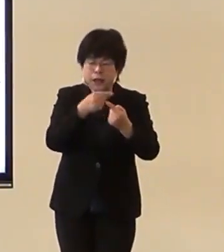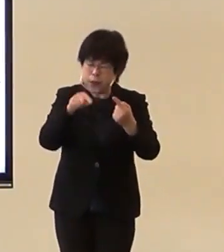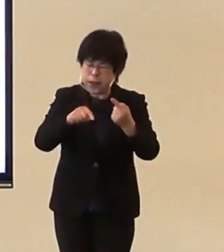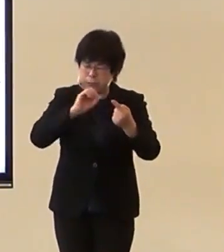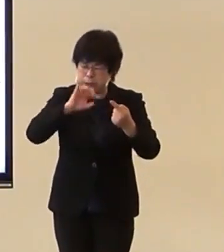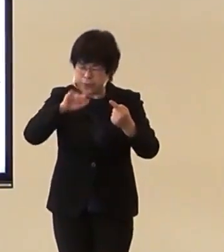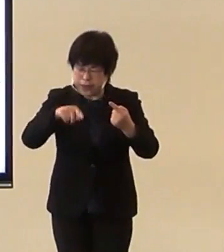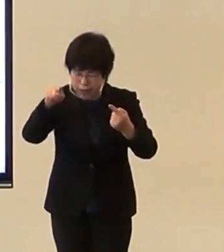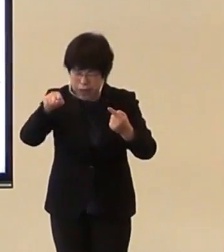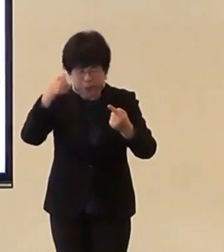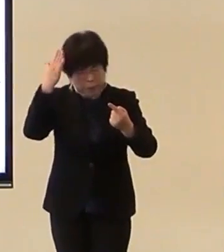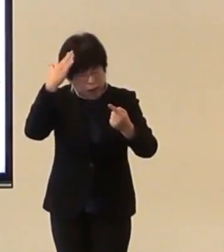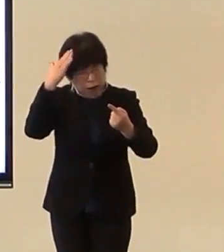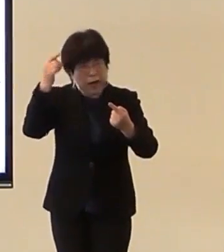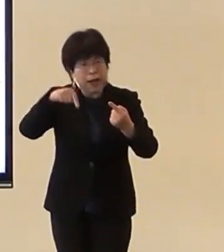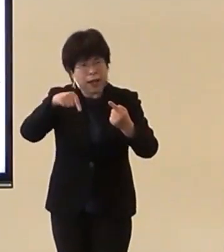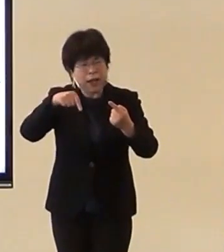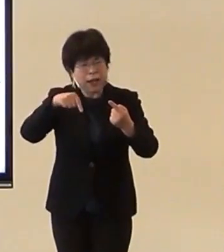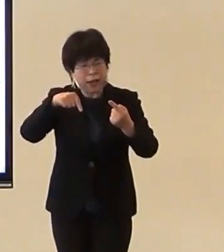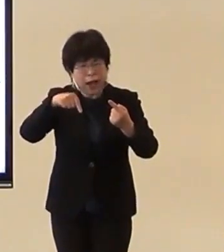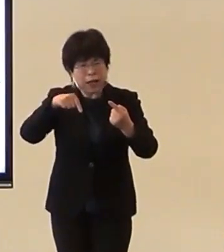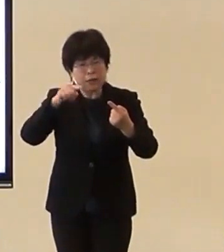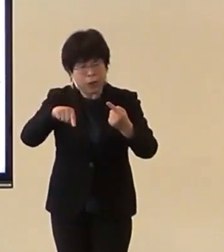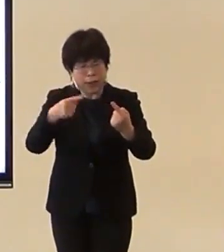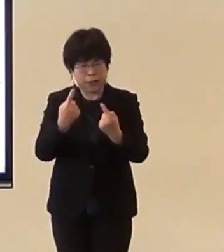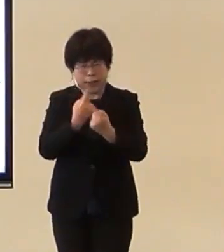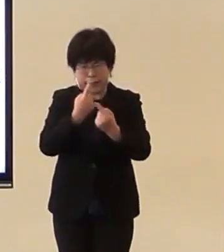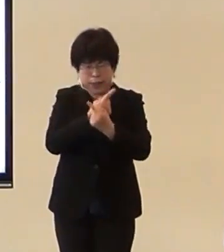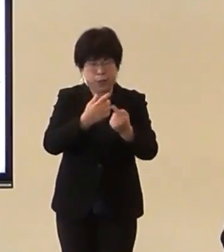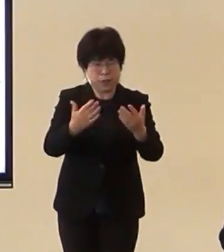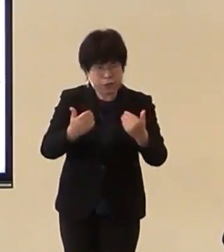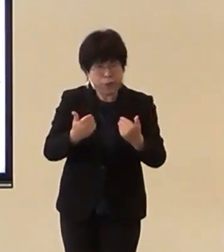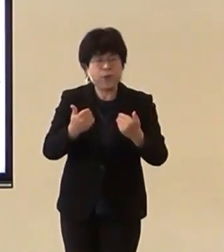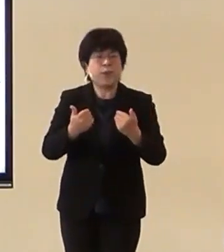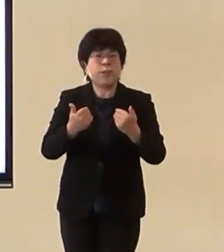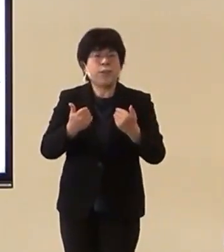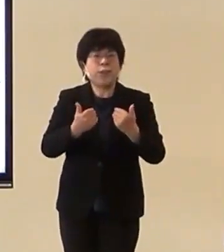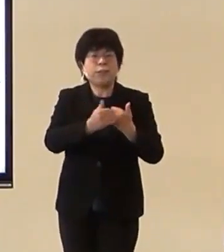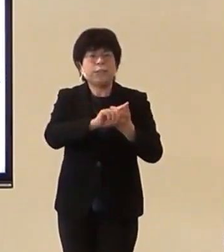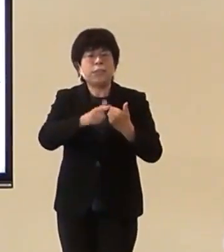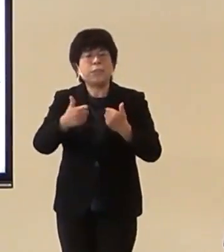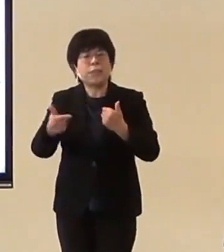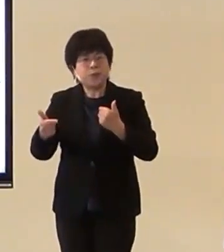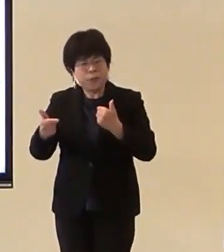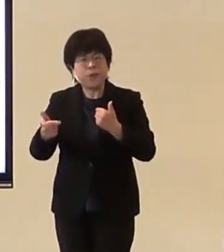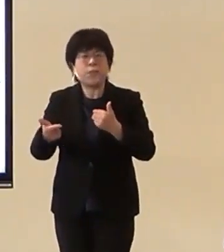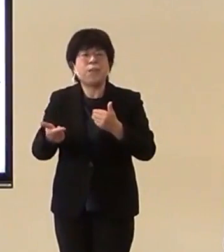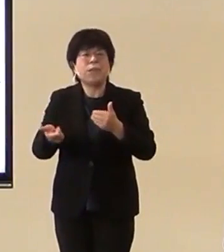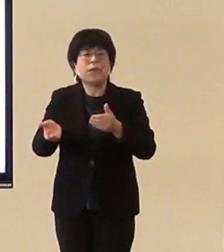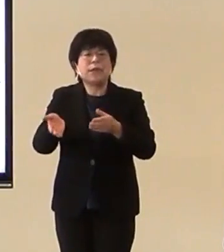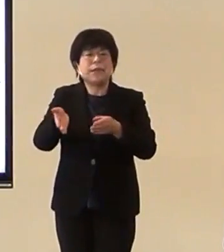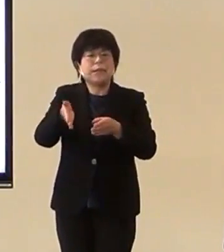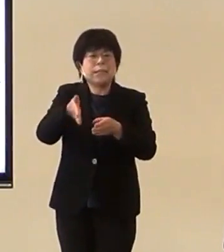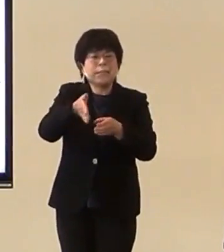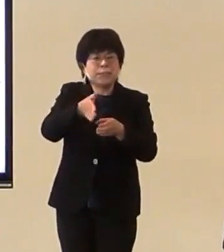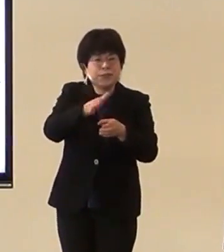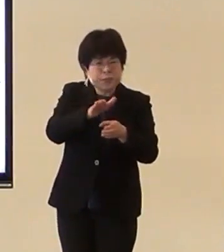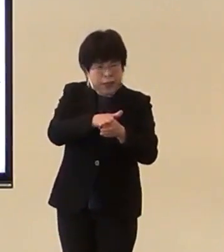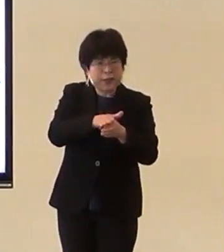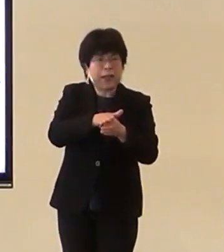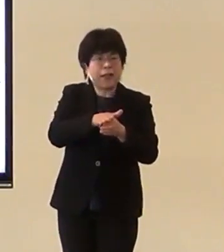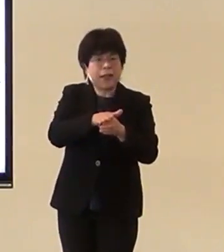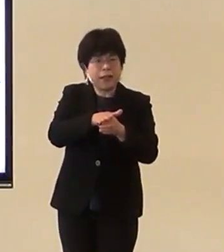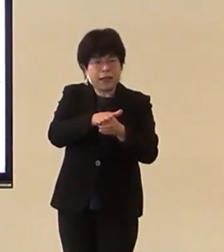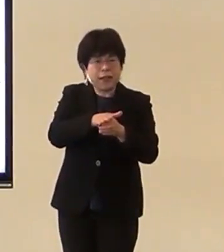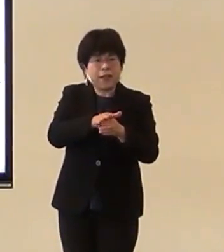まった、もしですねその担当、そしたらそこを訂正しなきゃいけないです。そんなことも含めましてですね、やっぱりゼロから1を